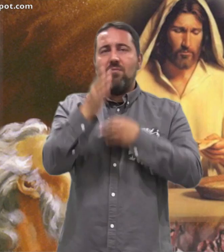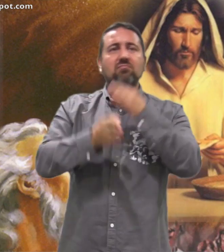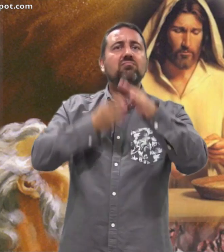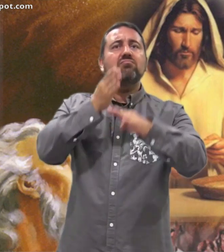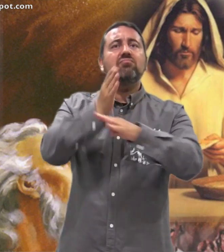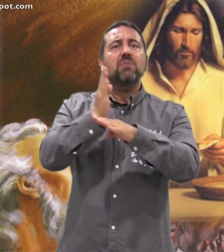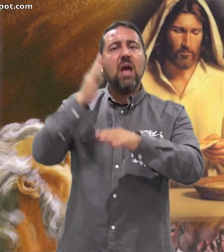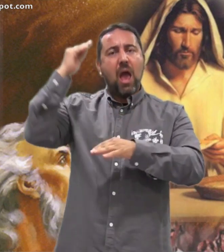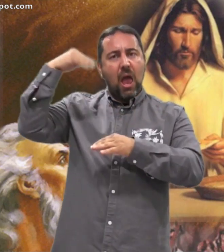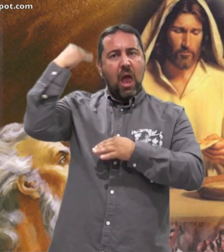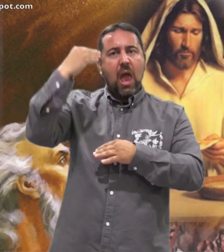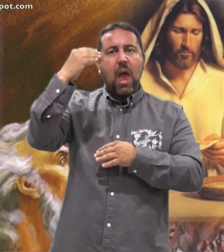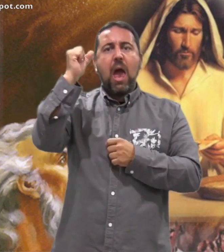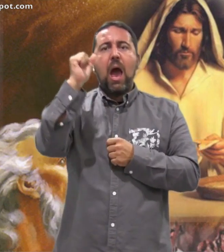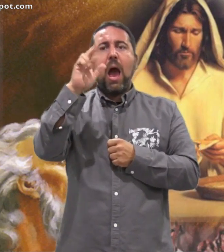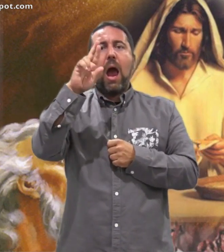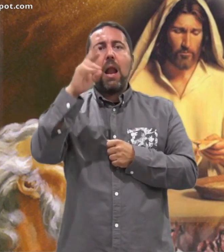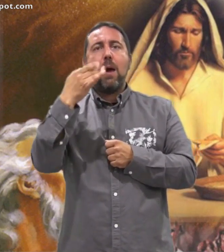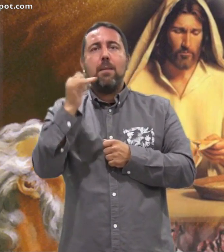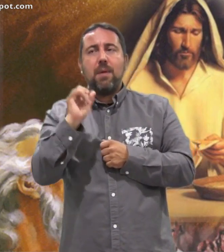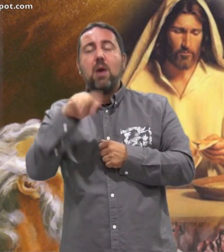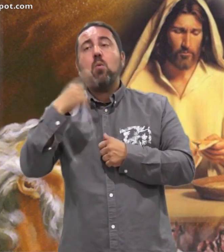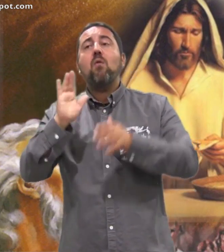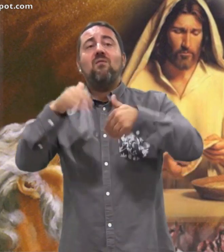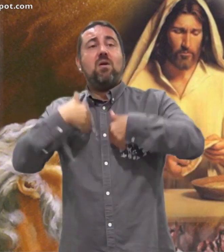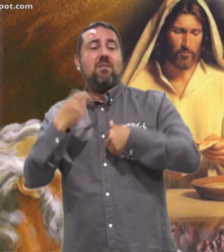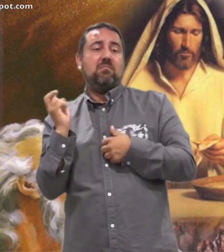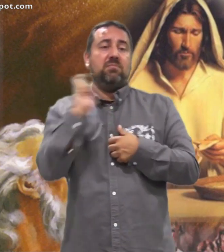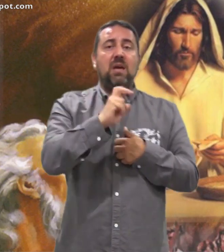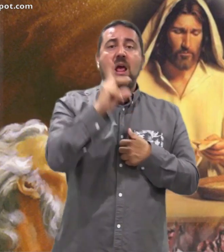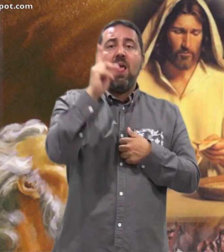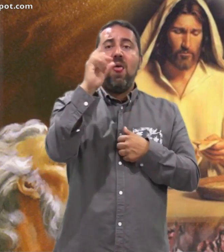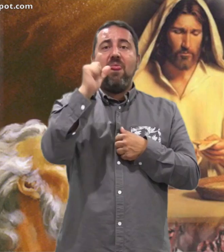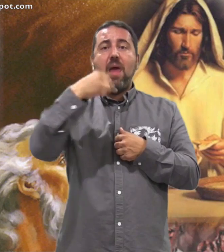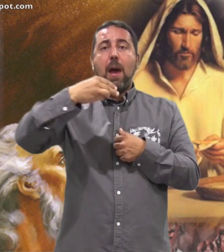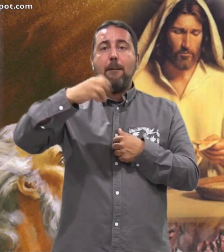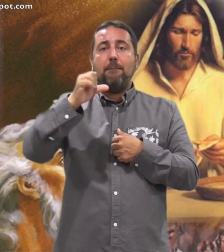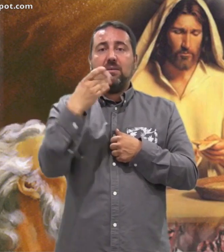enseguida me fui a Arabia y volví a Damasco.